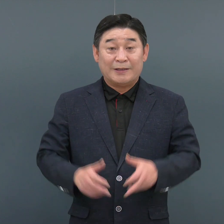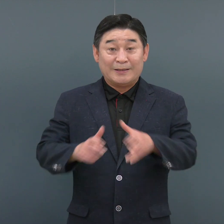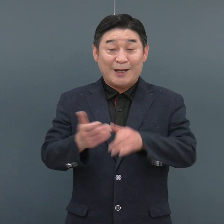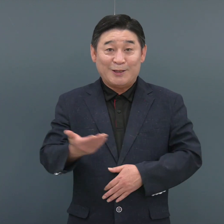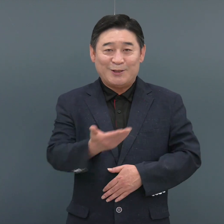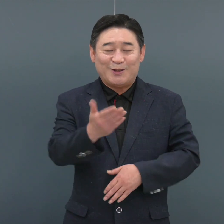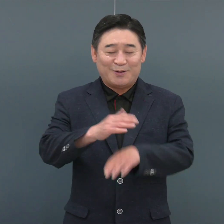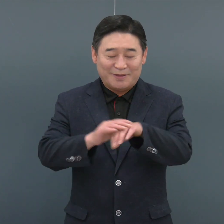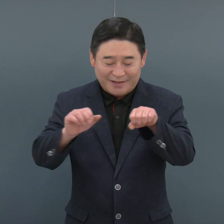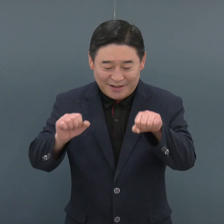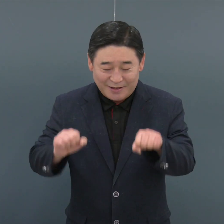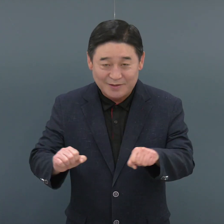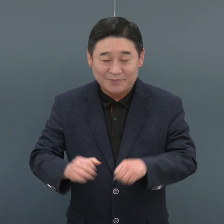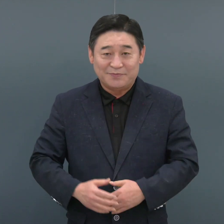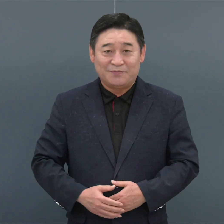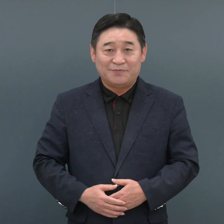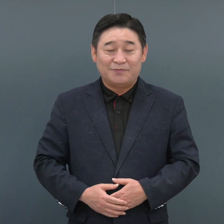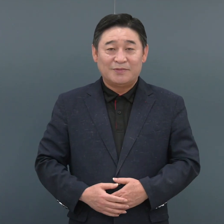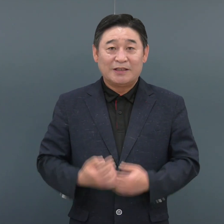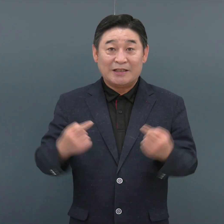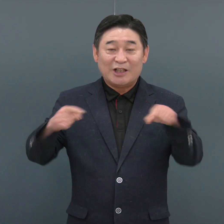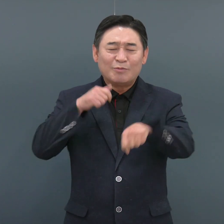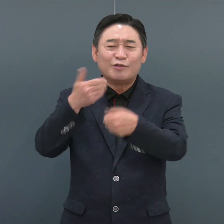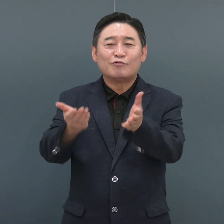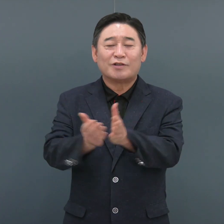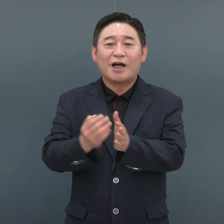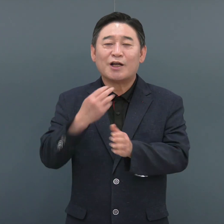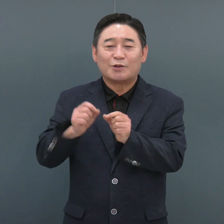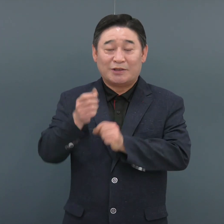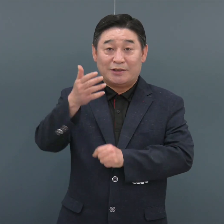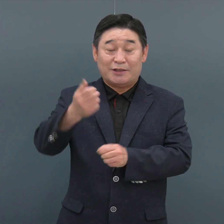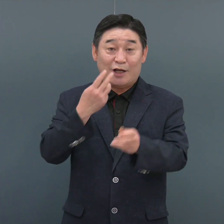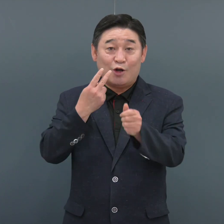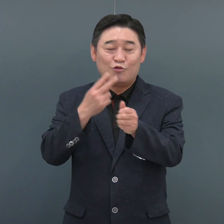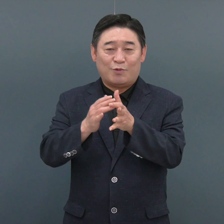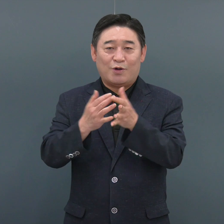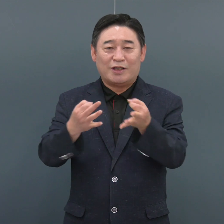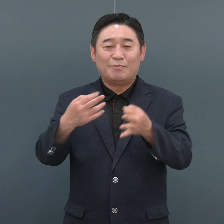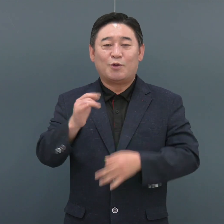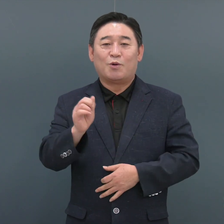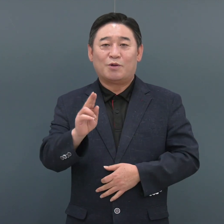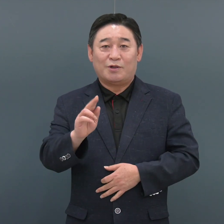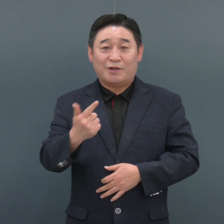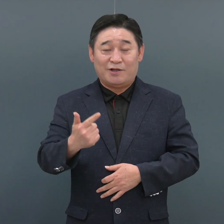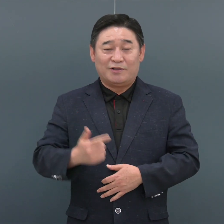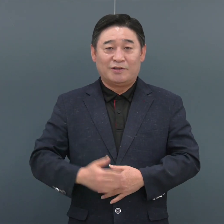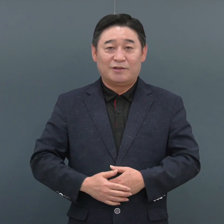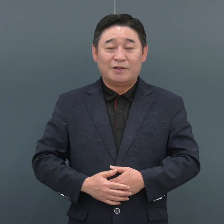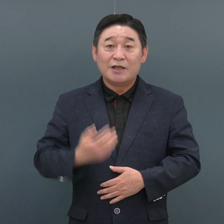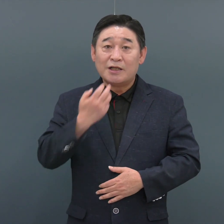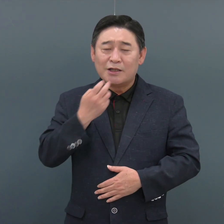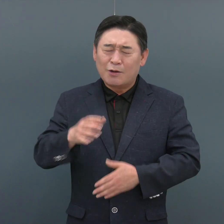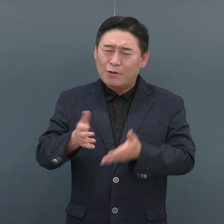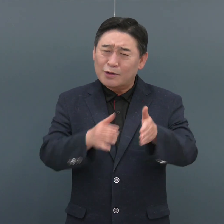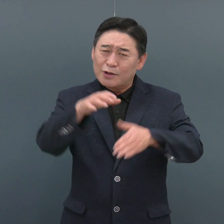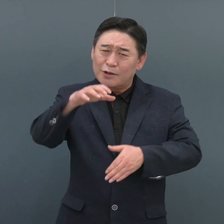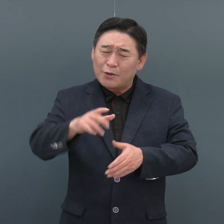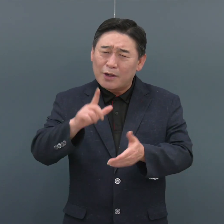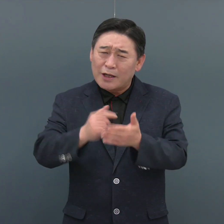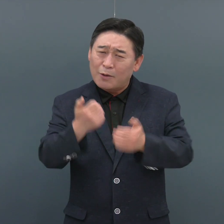장애인 여러분 인사드립니다. 더불어민주당 경기도지사 후보 김동연입니다. 경기도에는 약 57만 명의